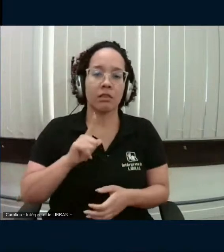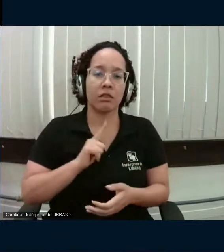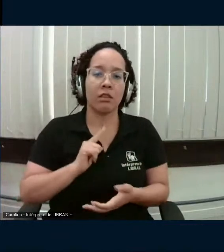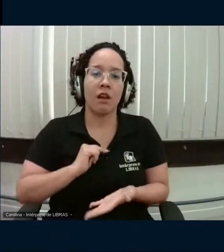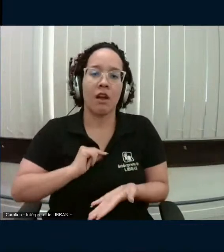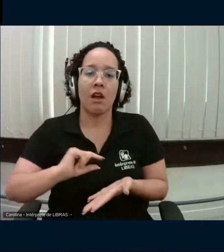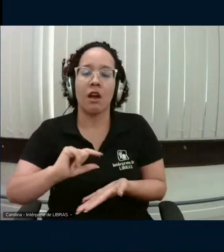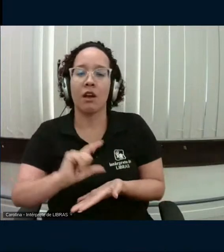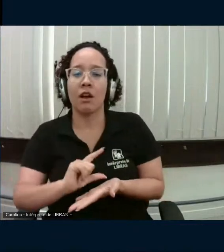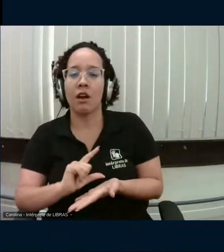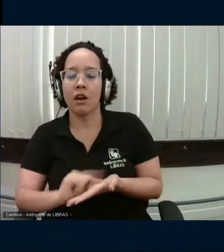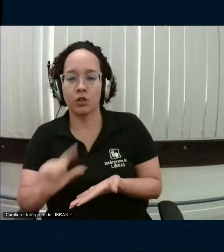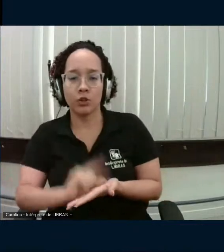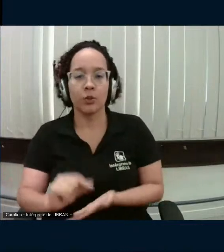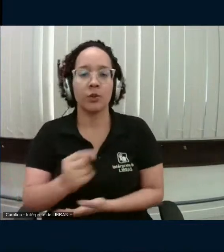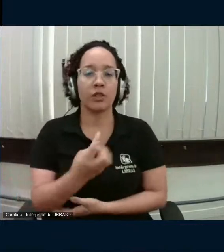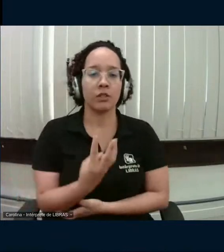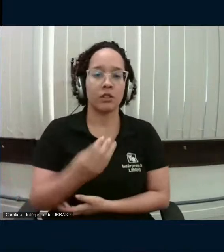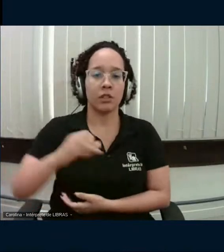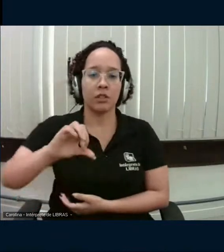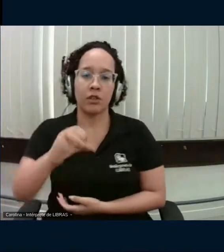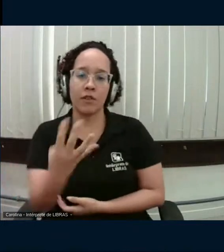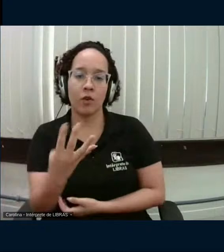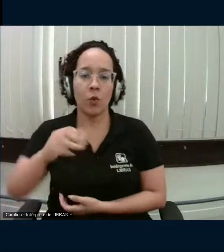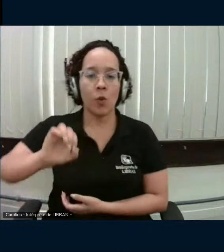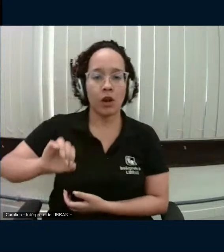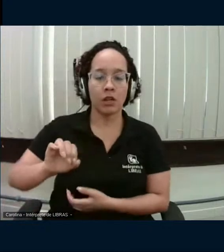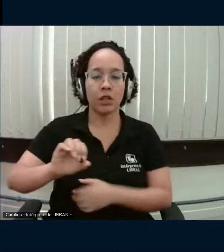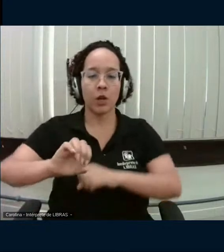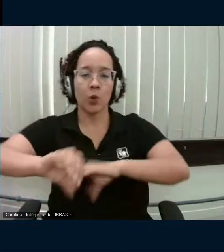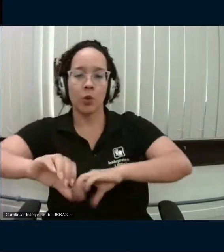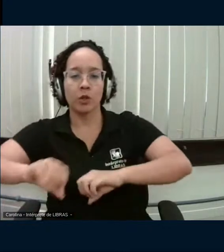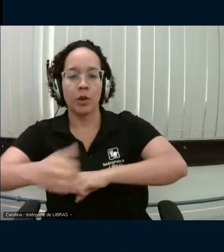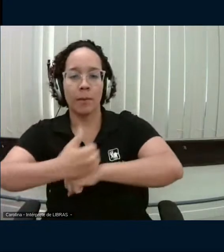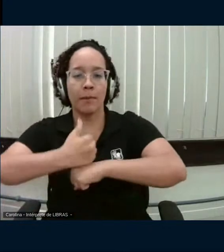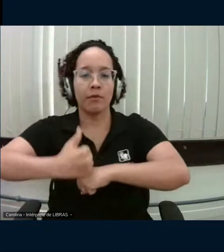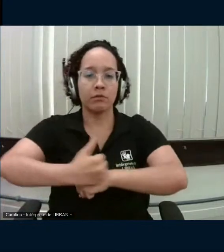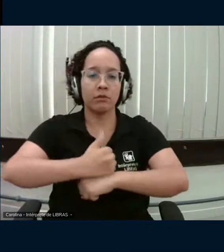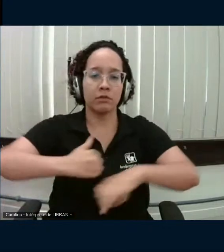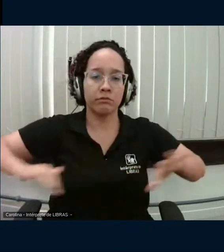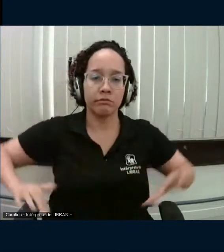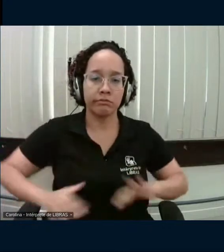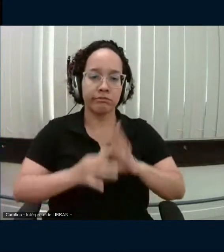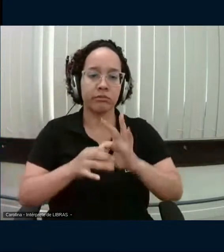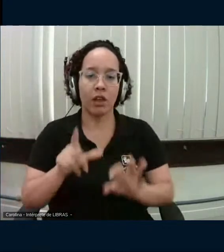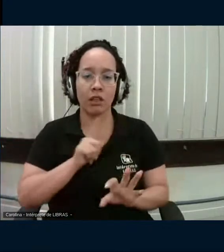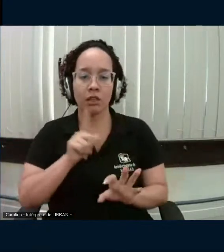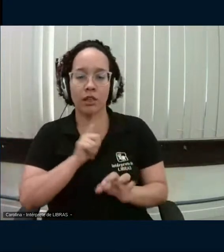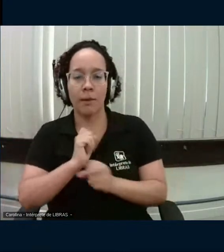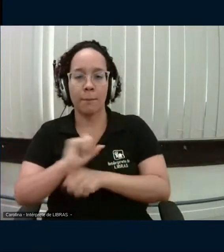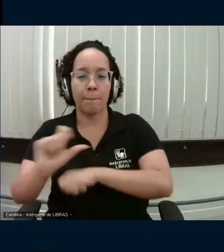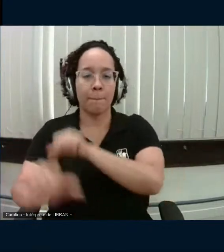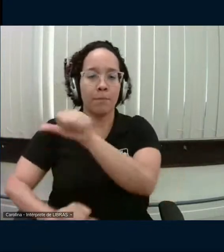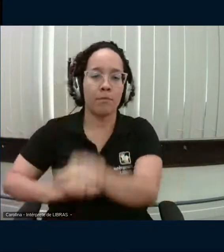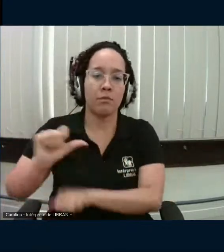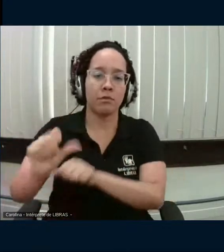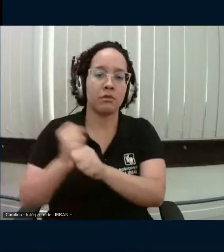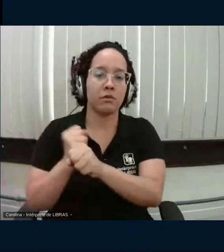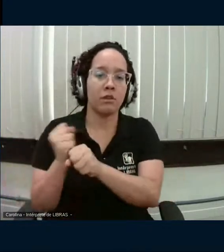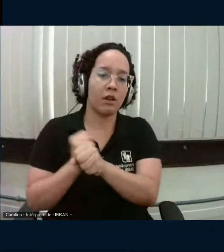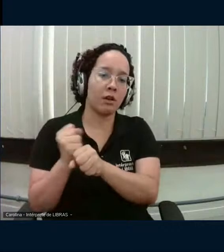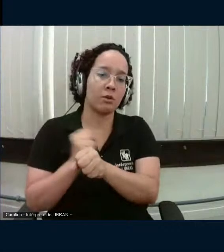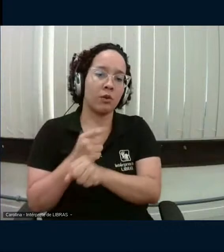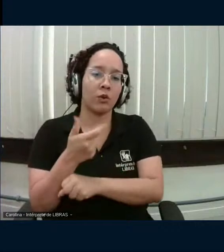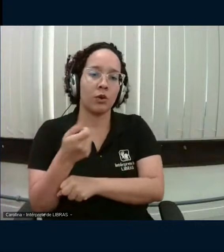como educação profissional, né, possibilidade na forma concomitante, e uma mudança em 2004, quando, então, pelo